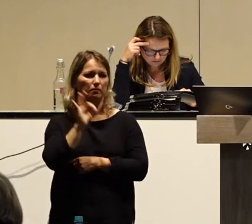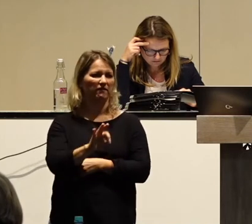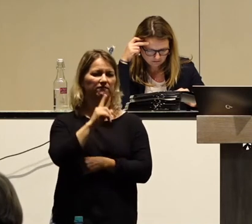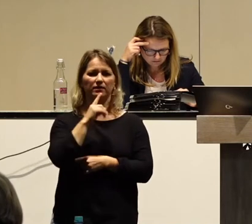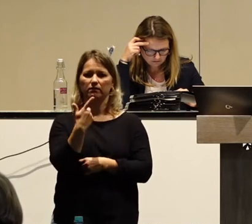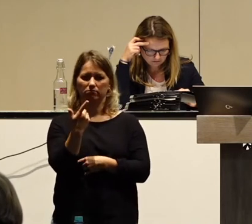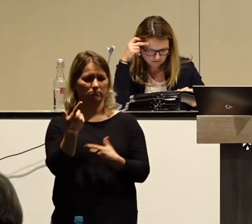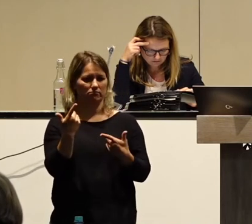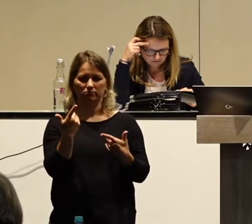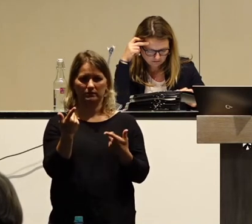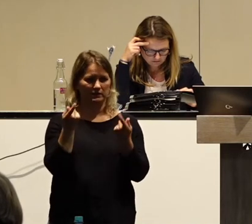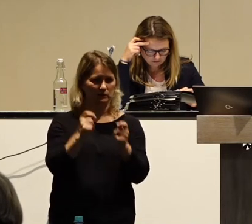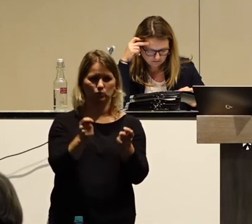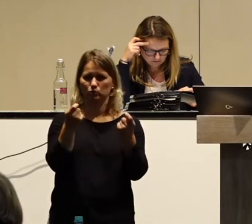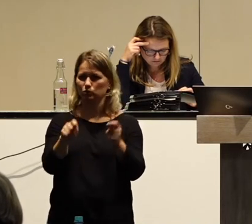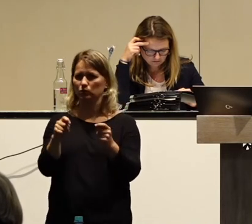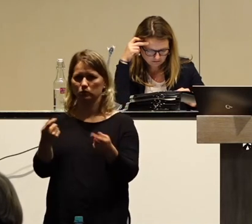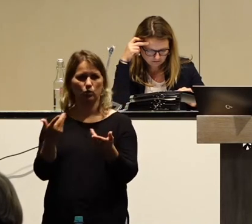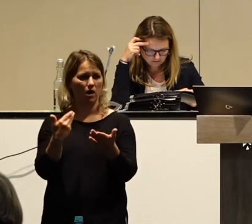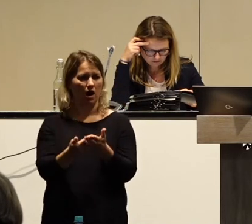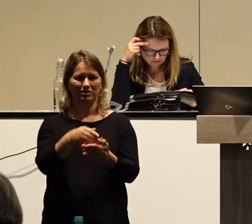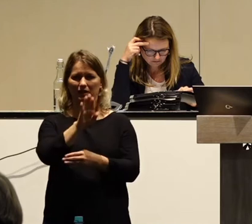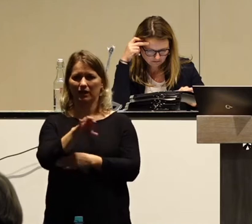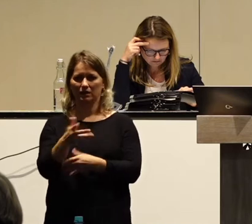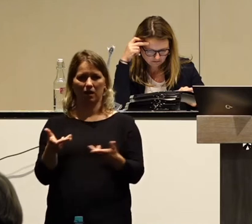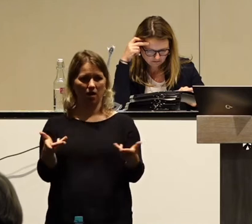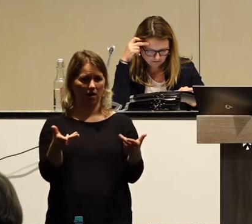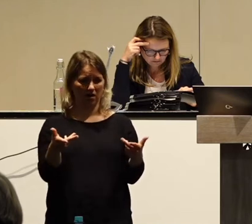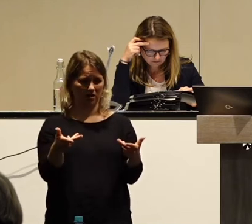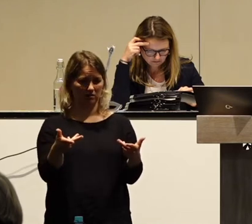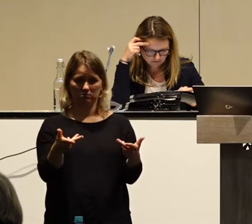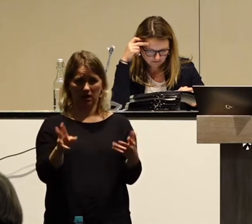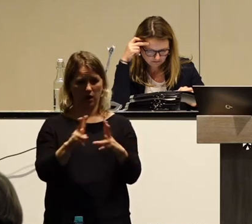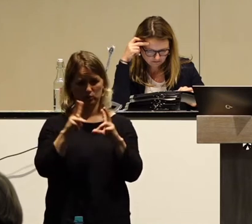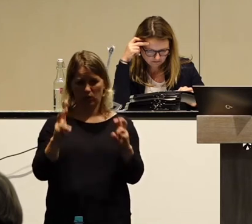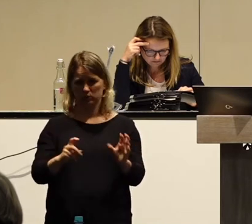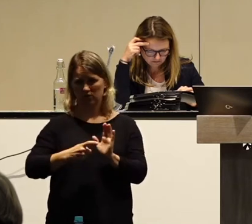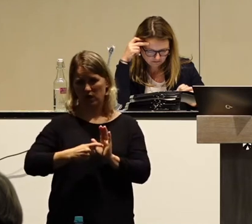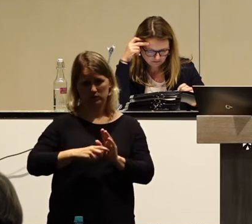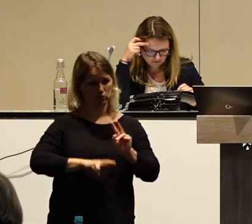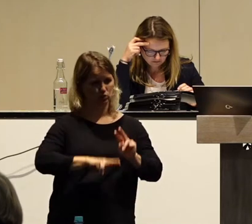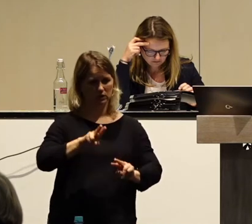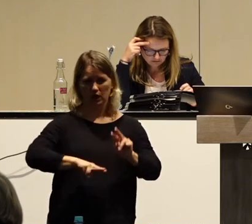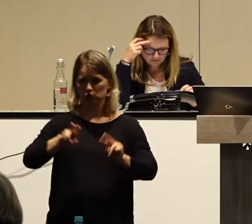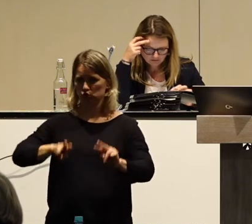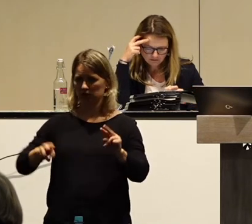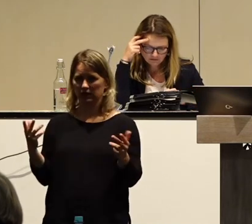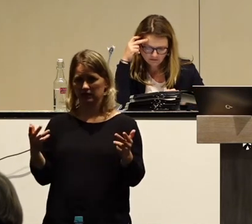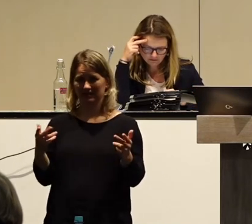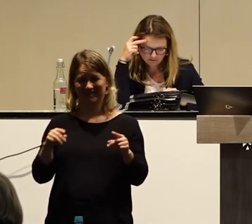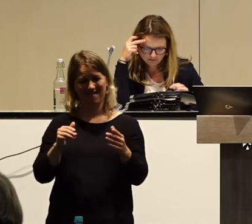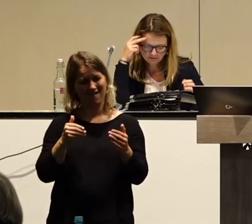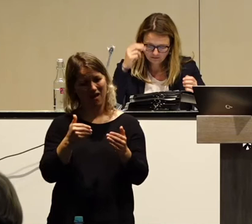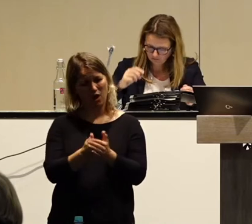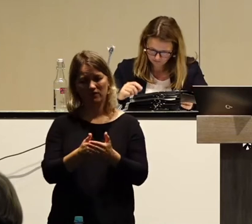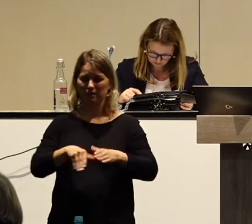viele Kinder auf sehr unterschiedliche Voraussetzungen zu Hause treffen. Und dieser Aufgabe sollten wir uns stellen. Es